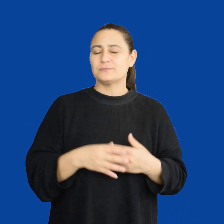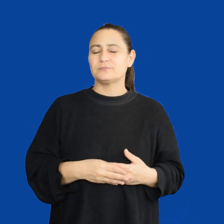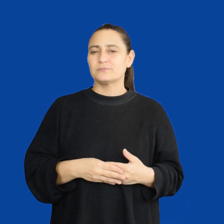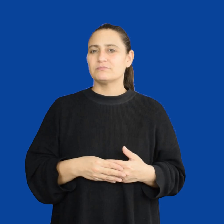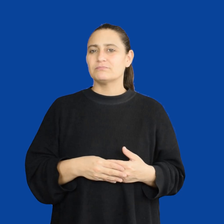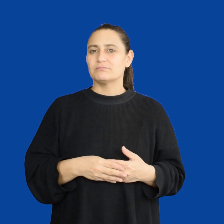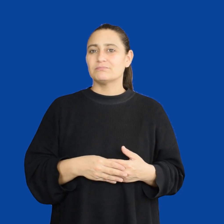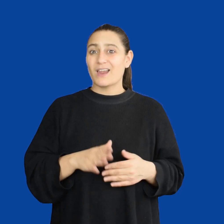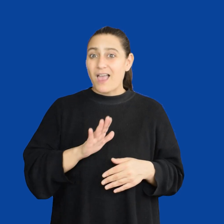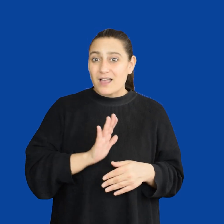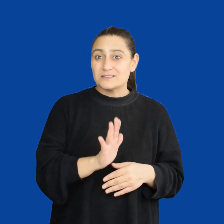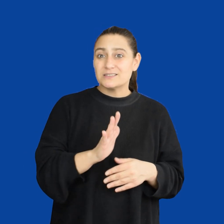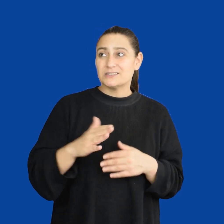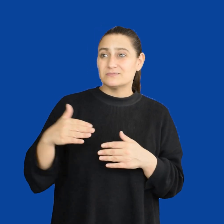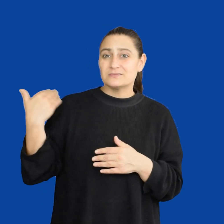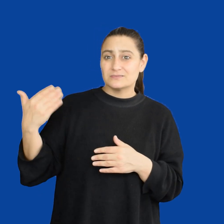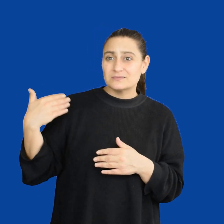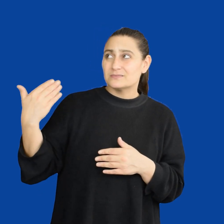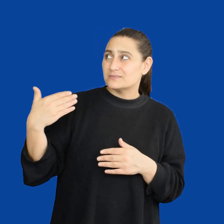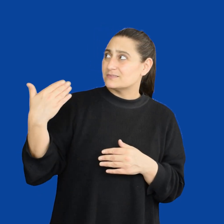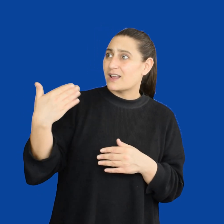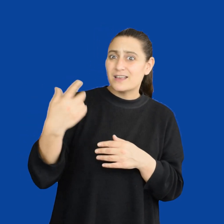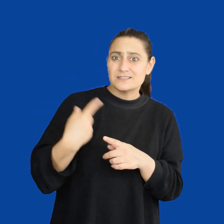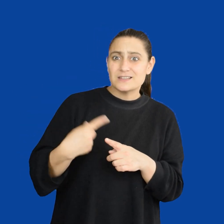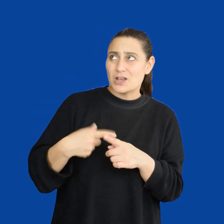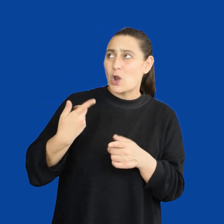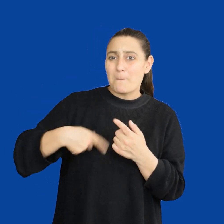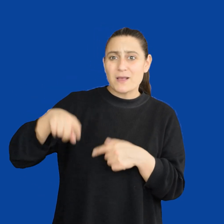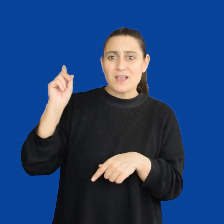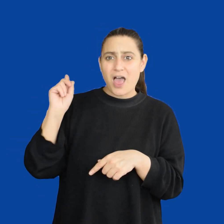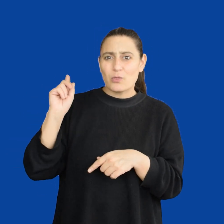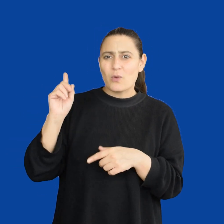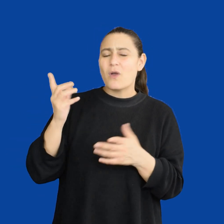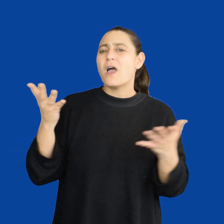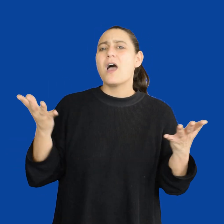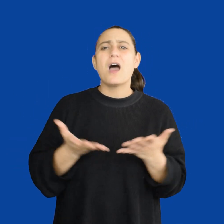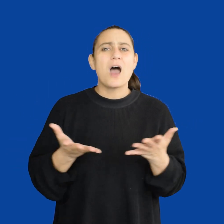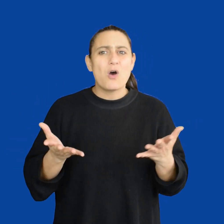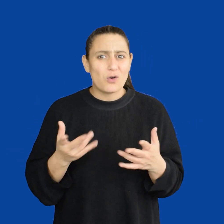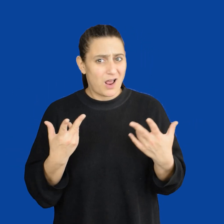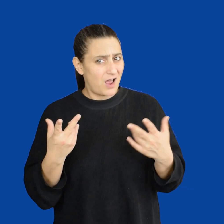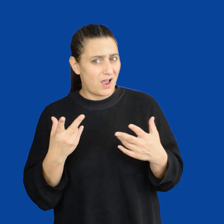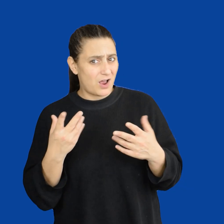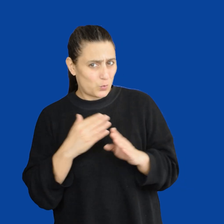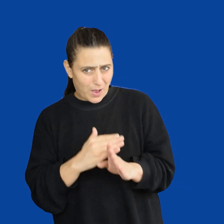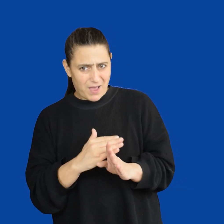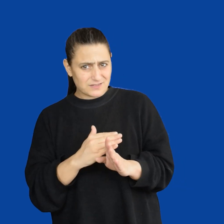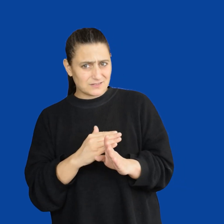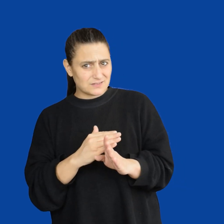que se jacta de la misma y difunde el terror. Estas prácticas se extienden por todo el siglo pasado,